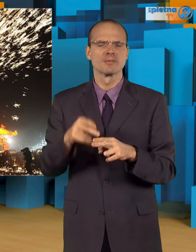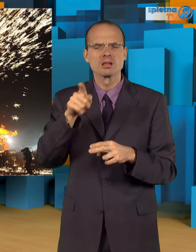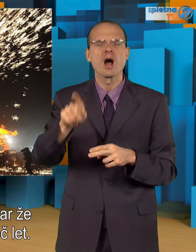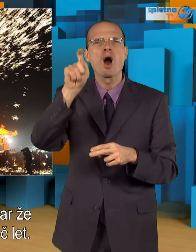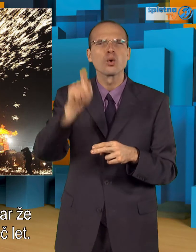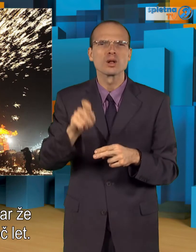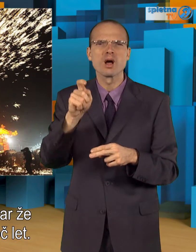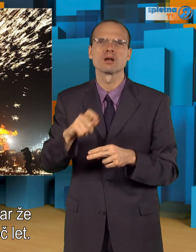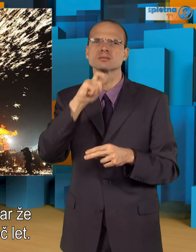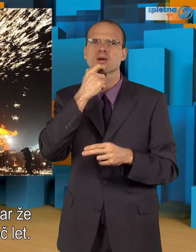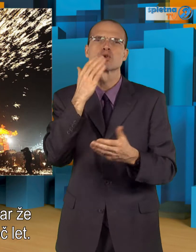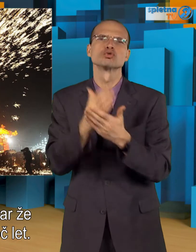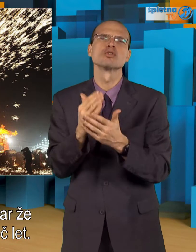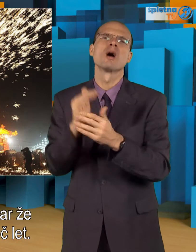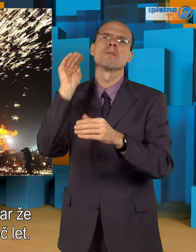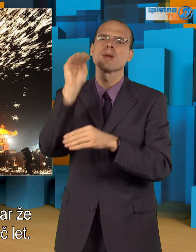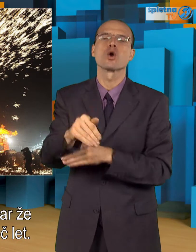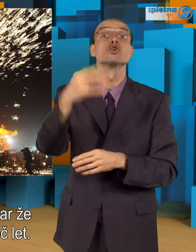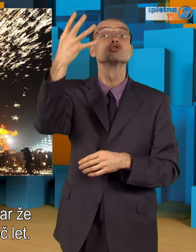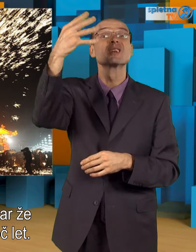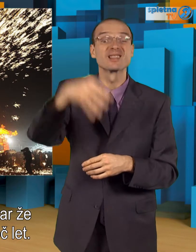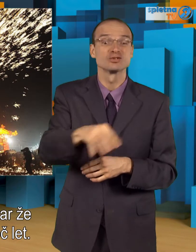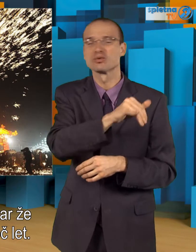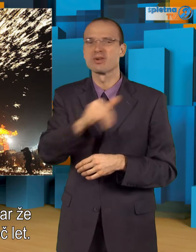Ta koledar je star že več kot 4000 let.